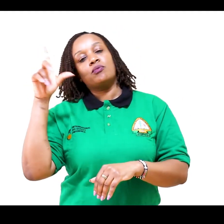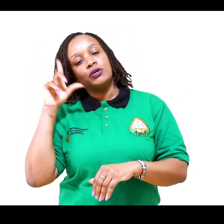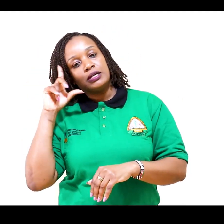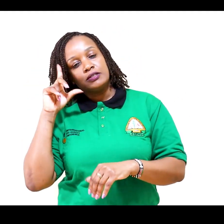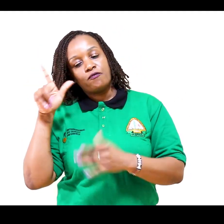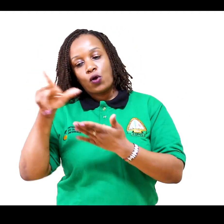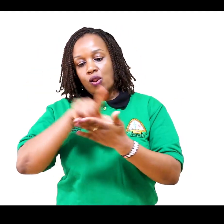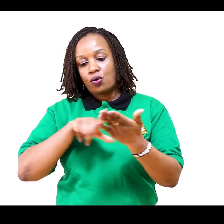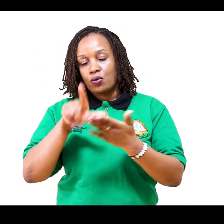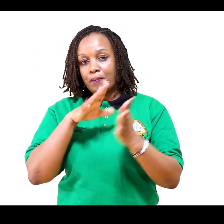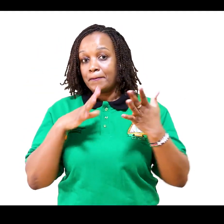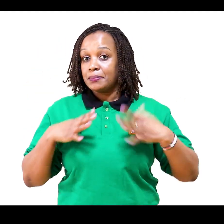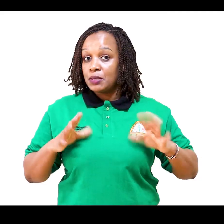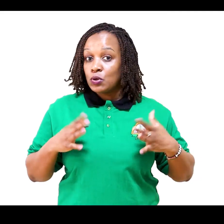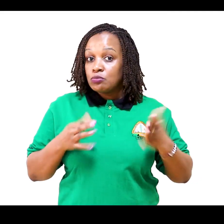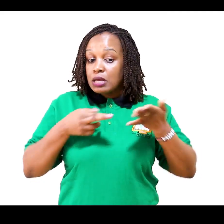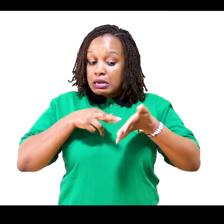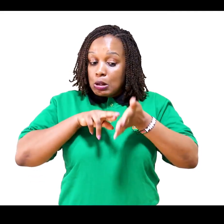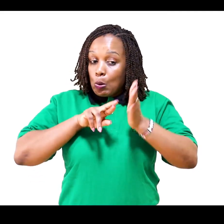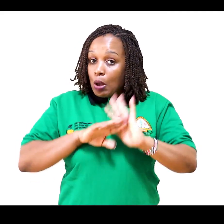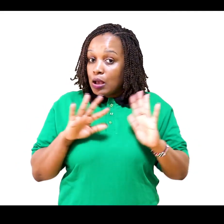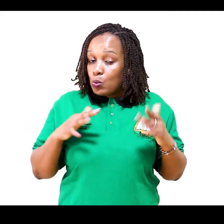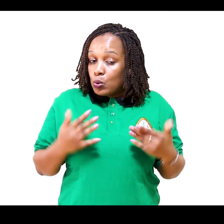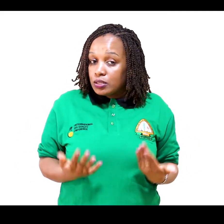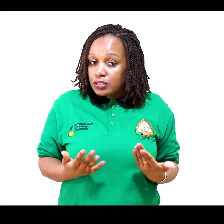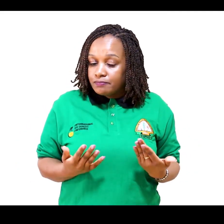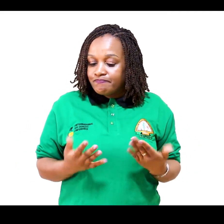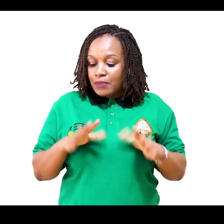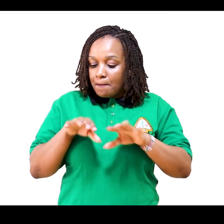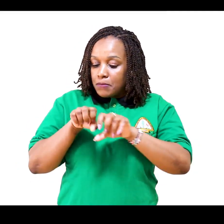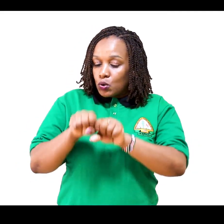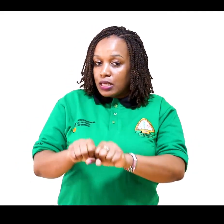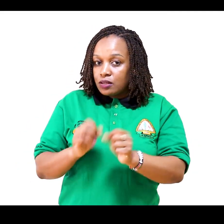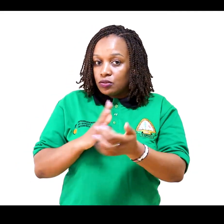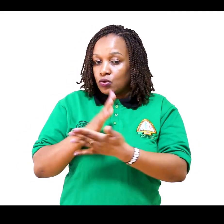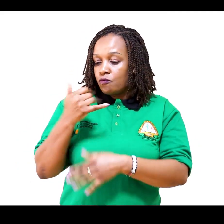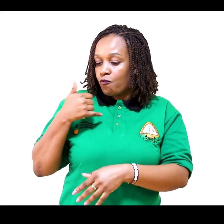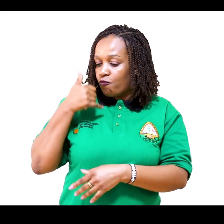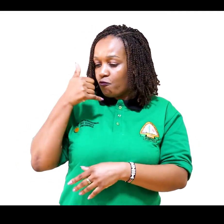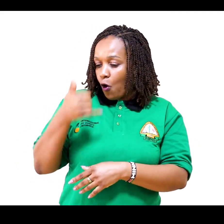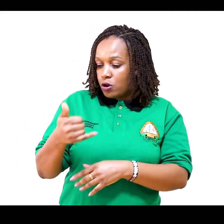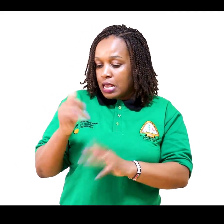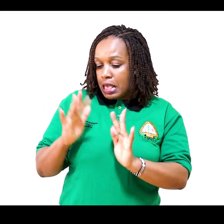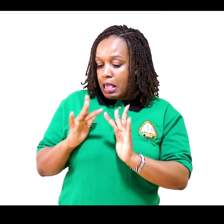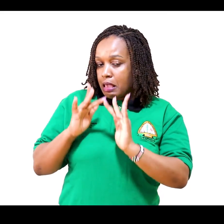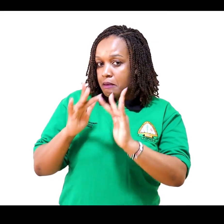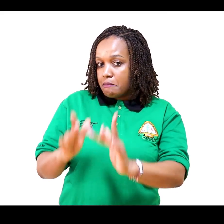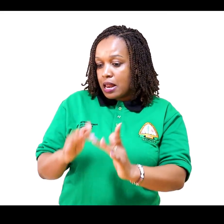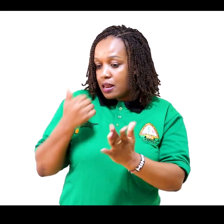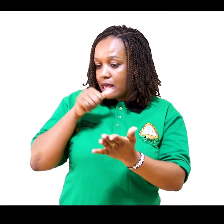kwa wakazi wa mitaa, mahitaji ni kuhifadhi nafasi kupitia simu, barua pepe,